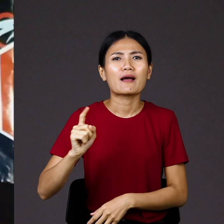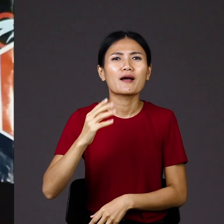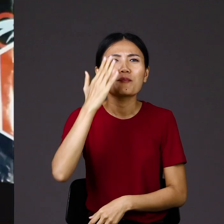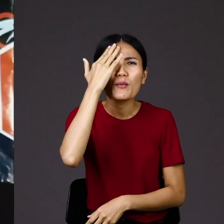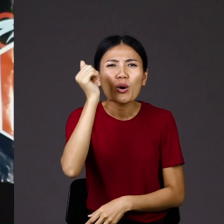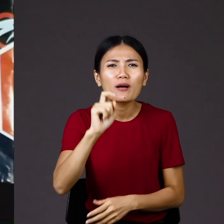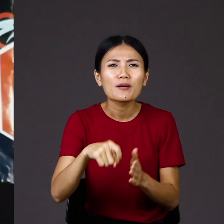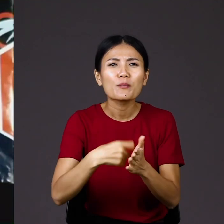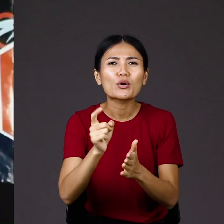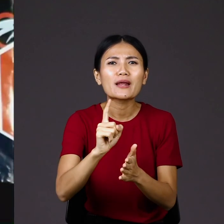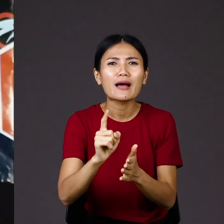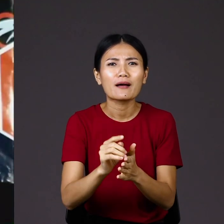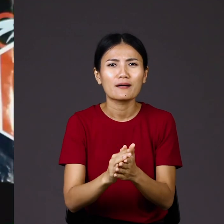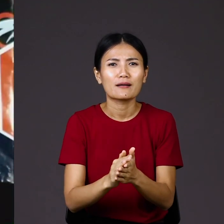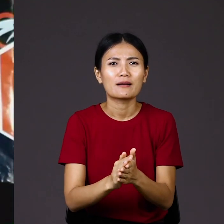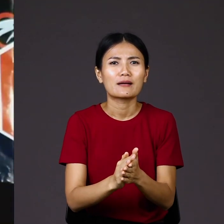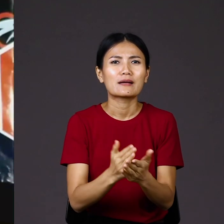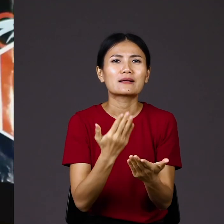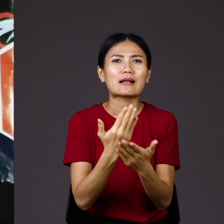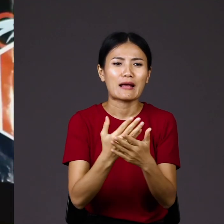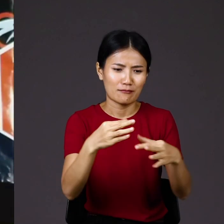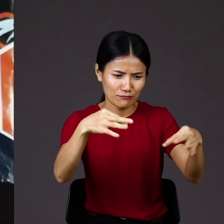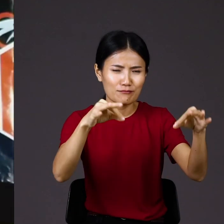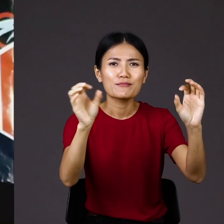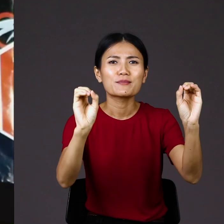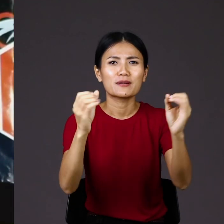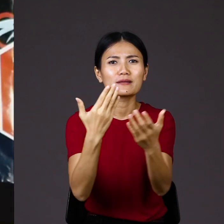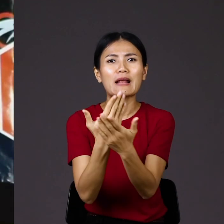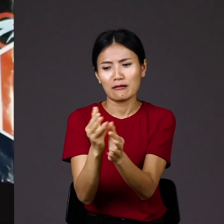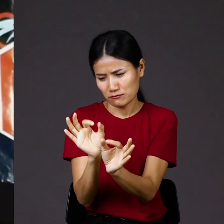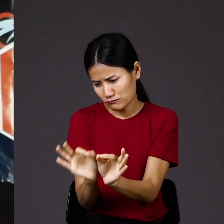แบงค์ไม่เหลือแล้วเหลือแต่เหรียญครับพ่อแม่พี่น้อง